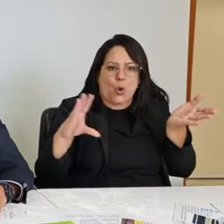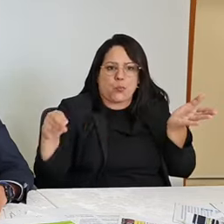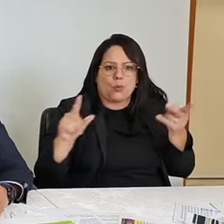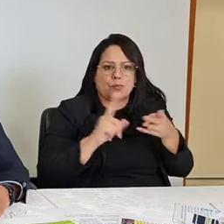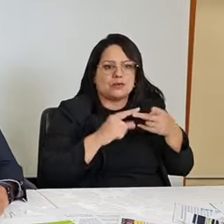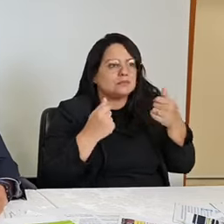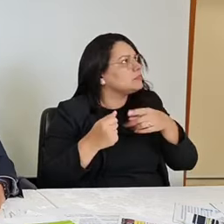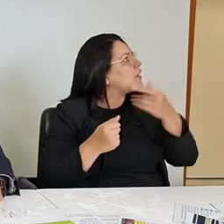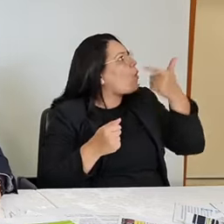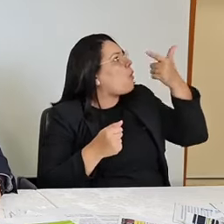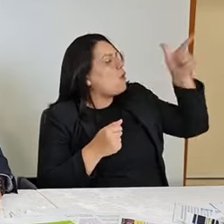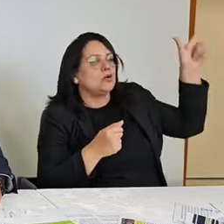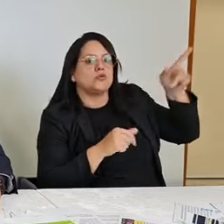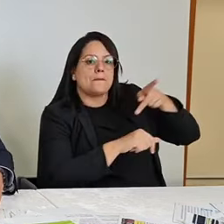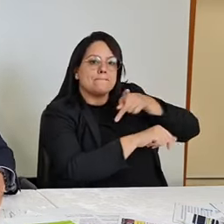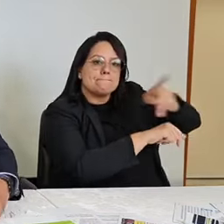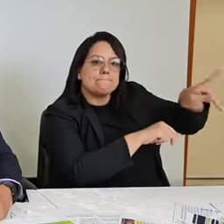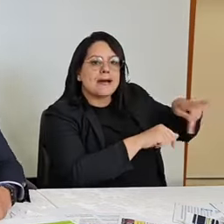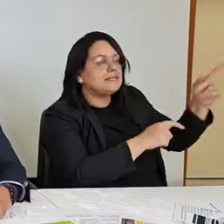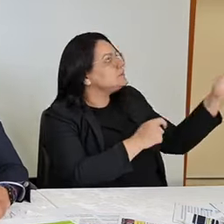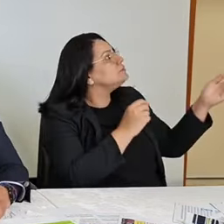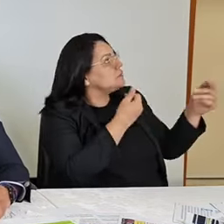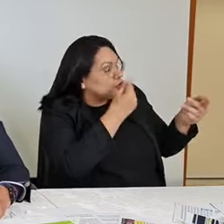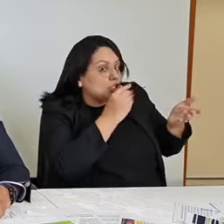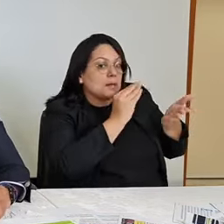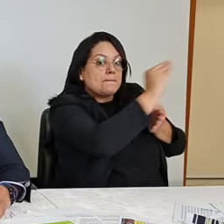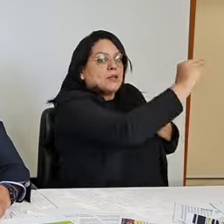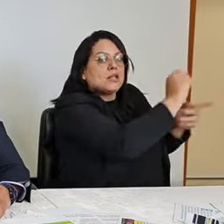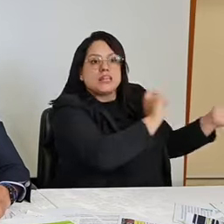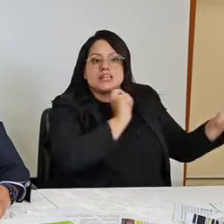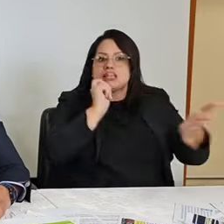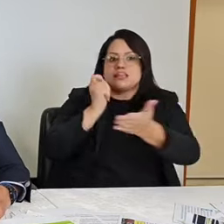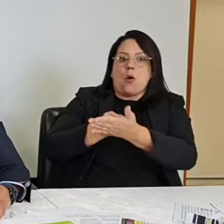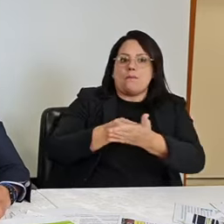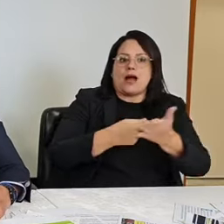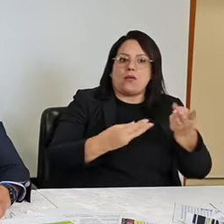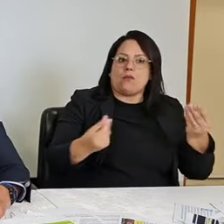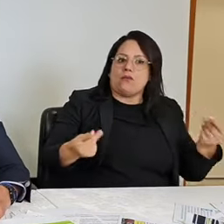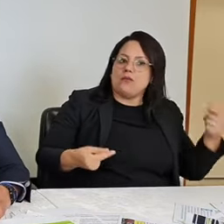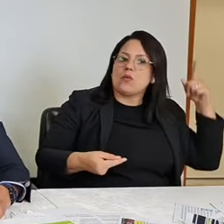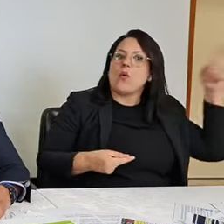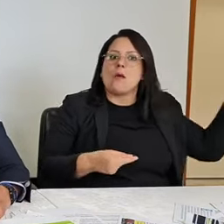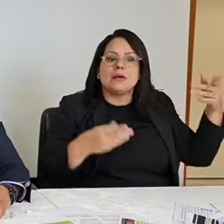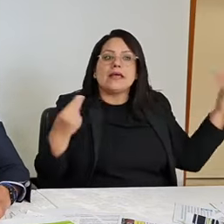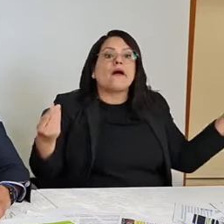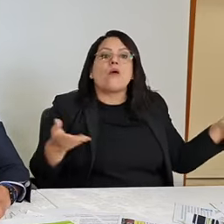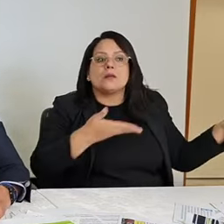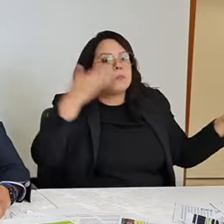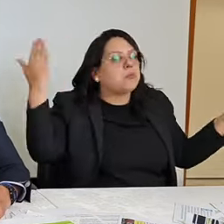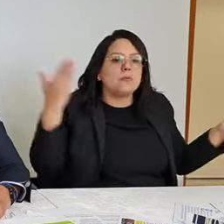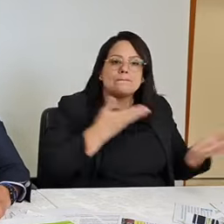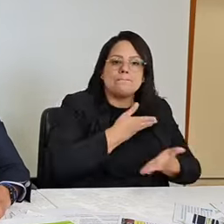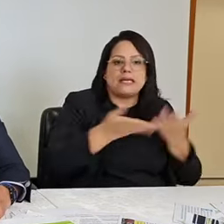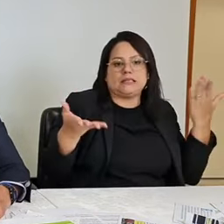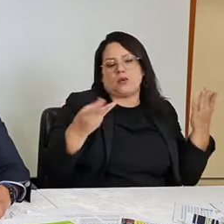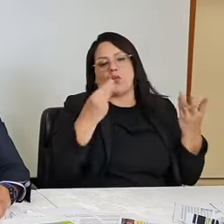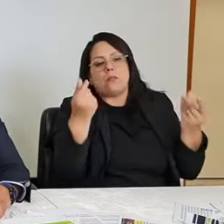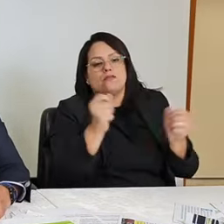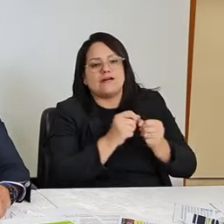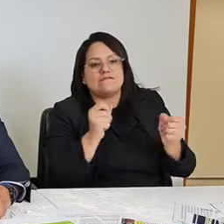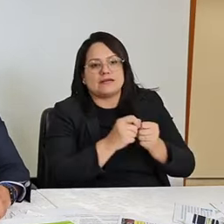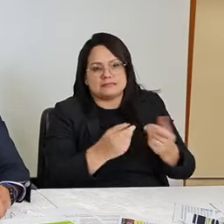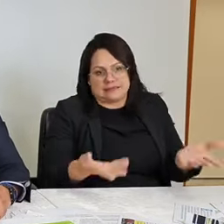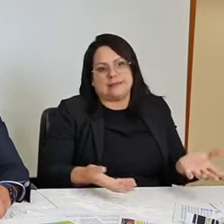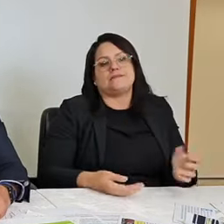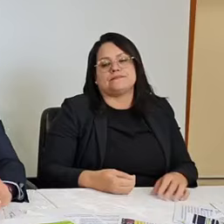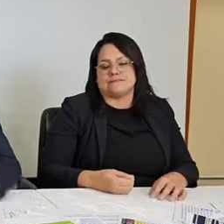governos estrangeiros não pagaram das dívidas que eles contraíram com o banco quando fizeram esses empréstimos